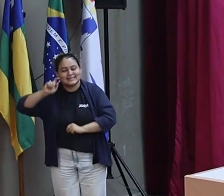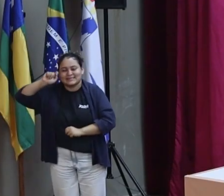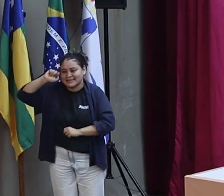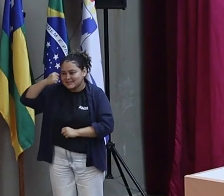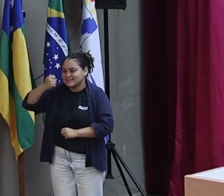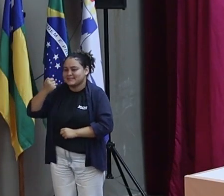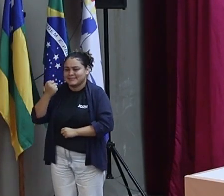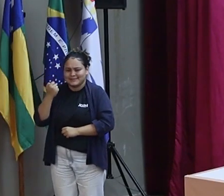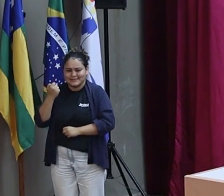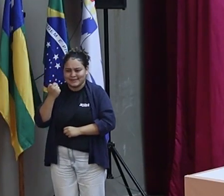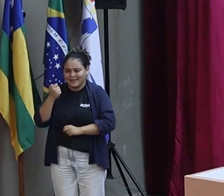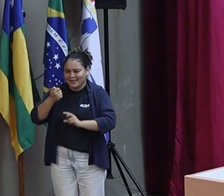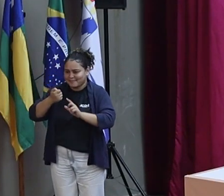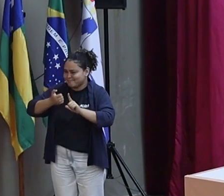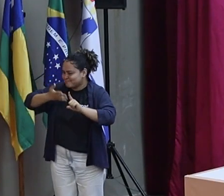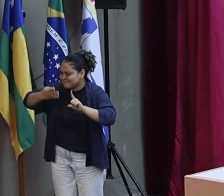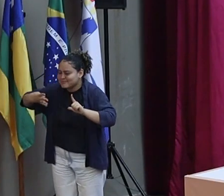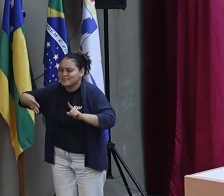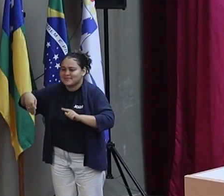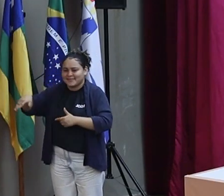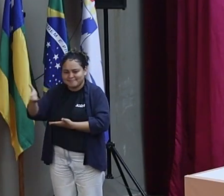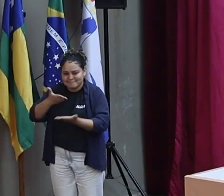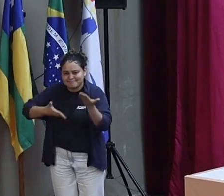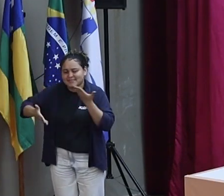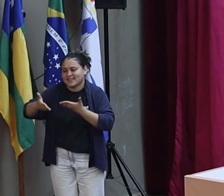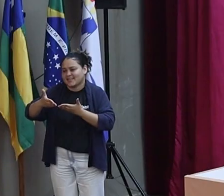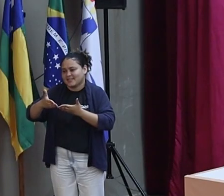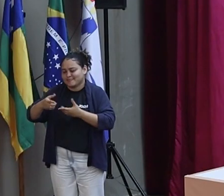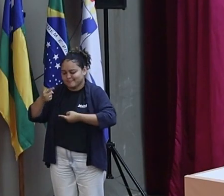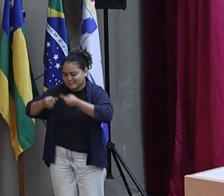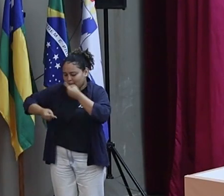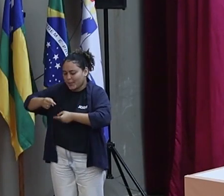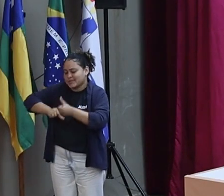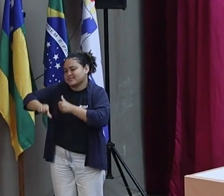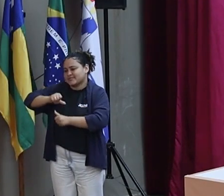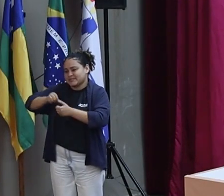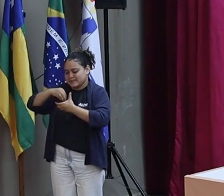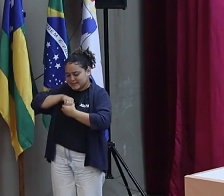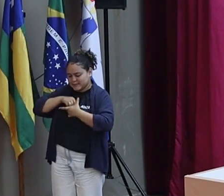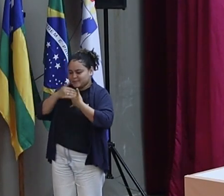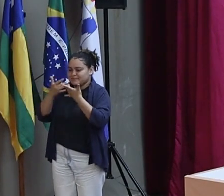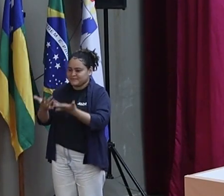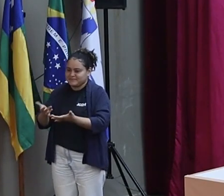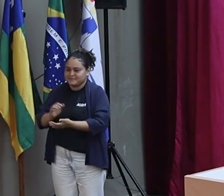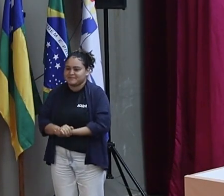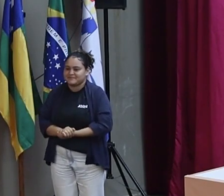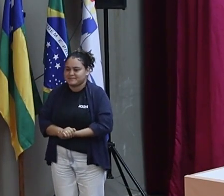negras LGBTQIA+, que estão fazendo essas políticas de transformação de dentro para fora.